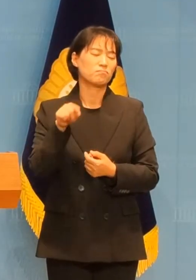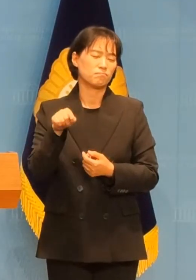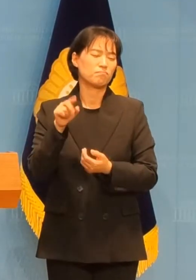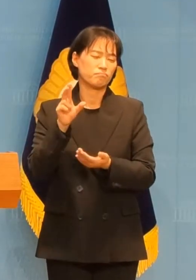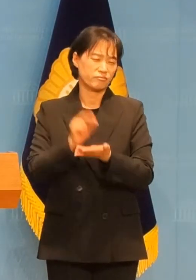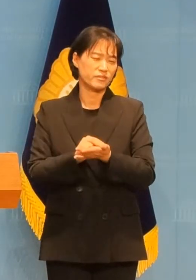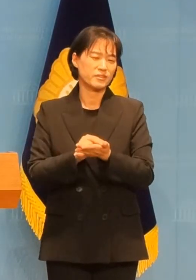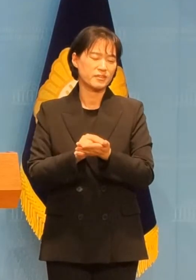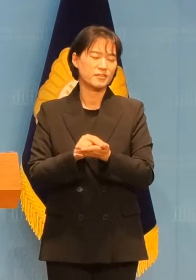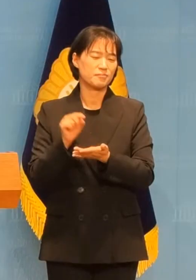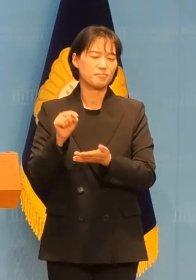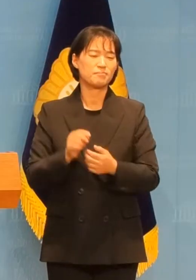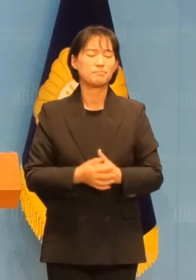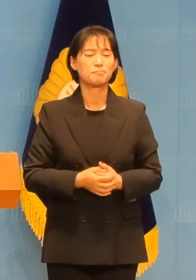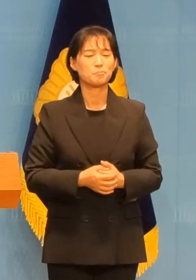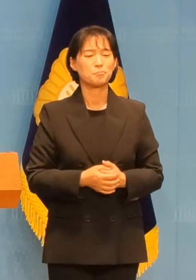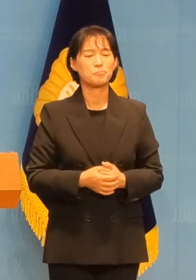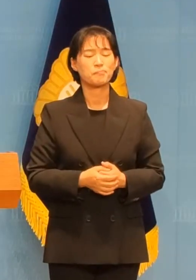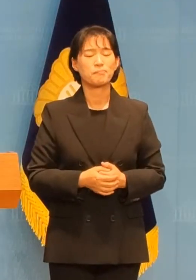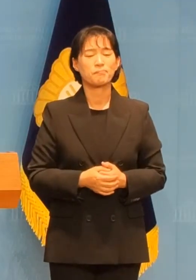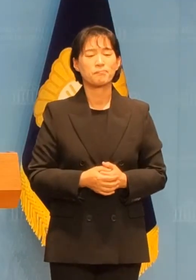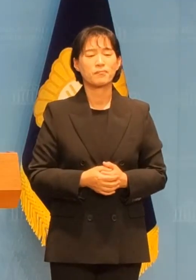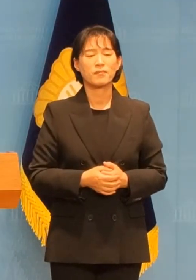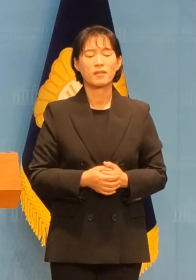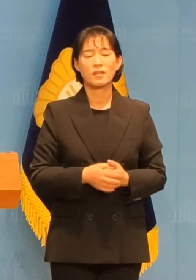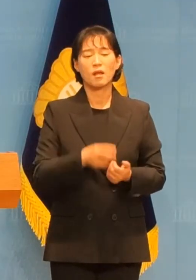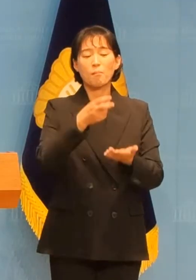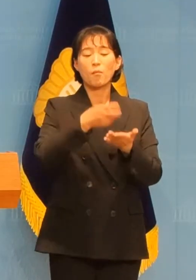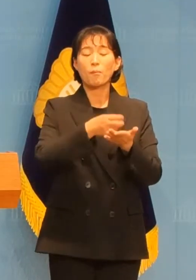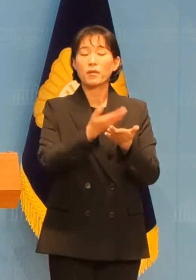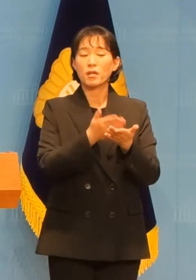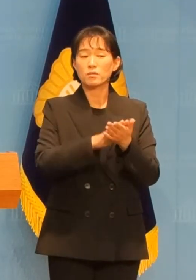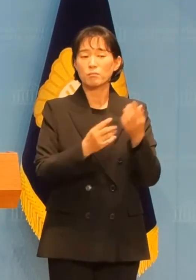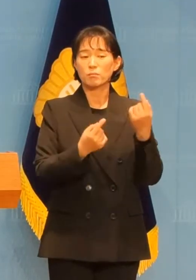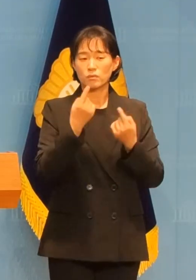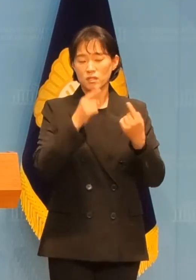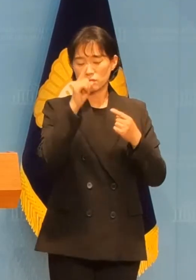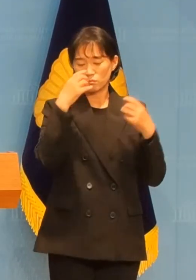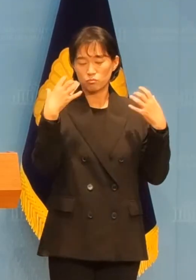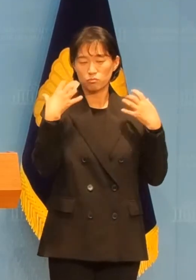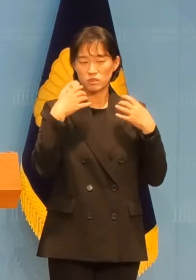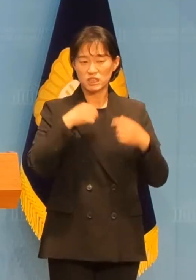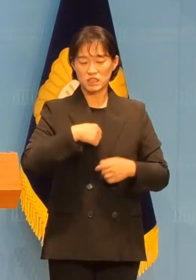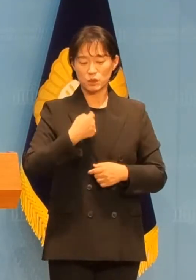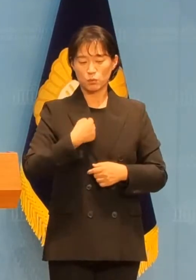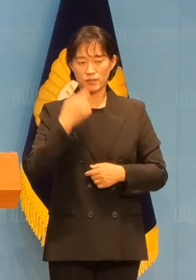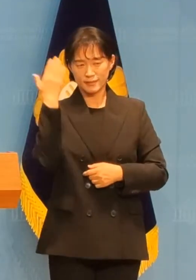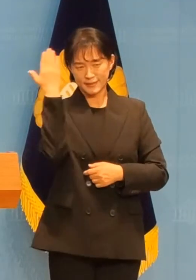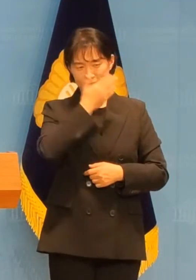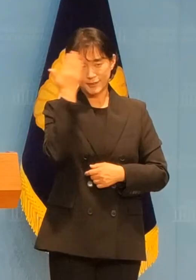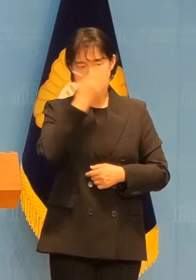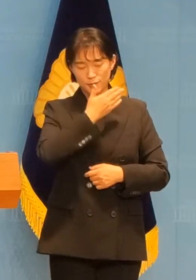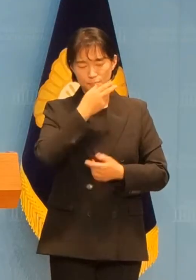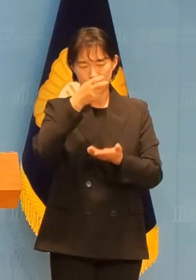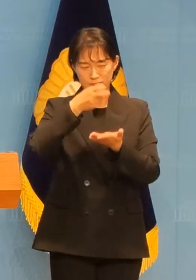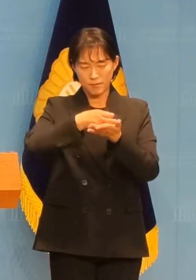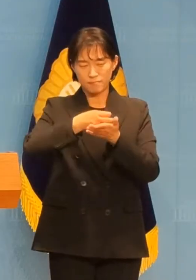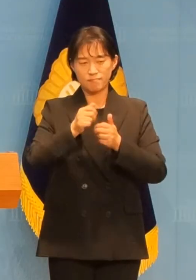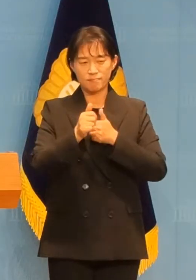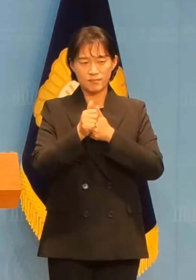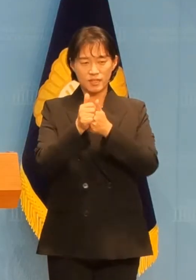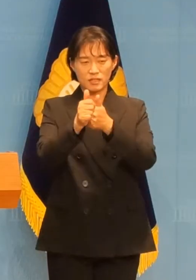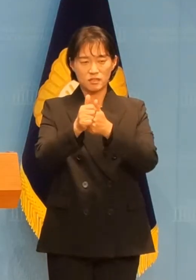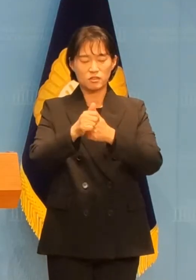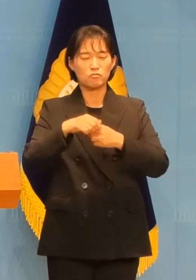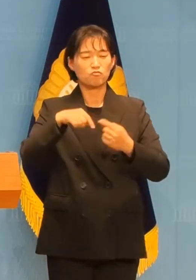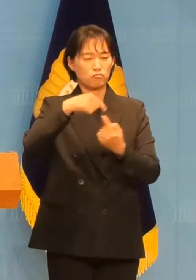역사에 기록될 것입니다. 아울러 법 개정보다 정권 스스로가 먼저 투명하고 합법적인 국정 운영을